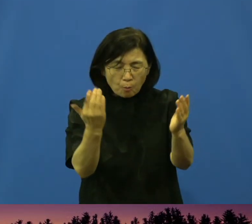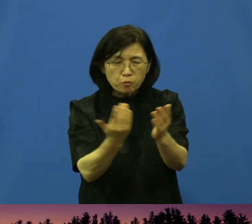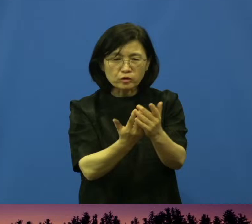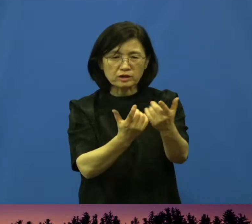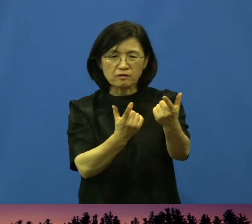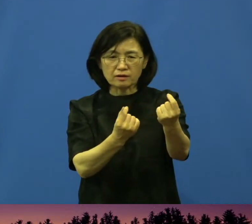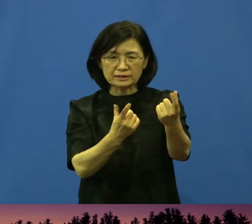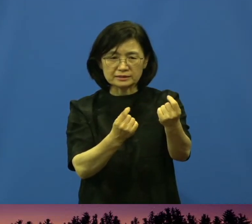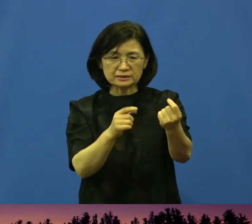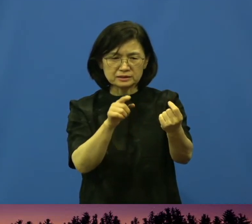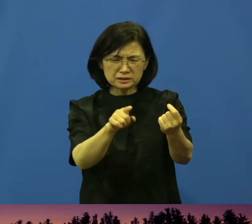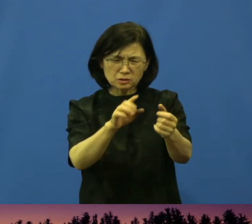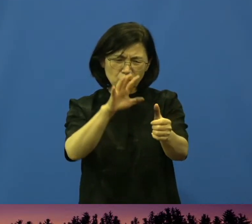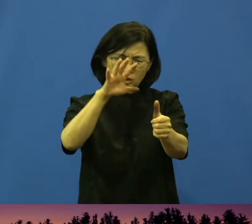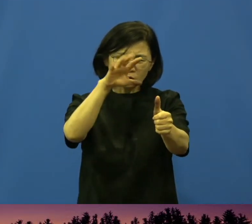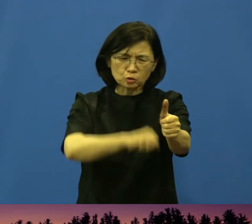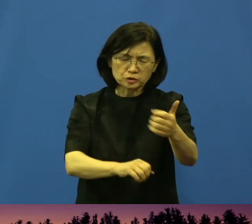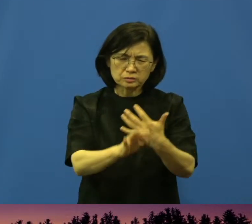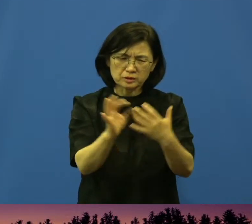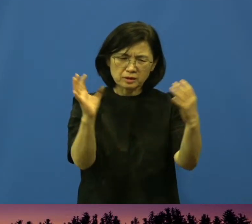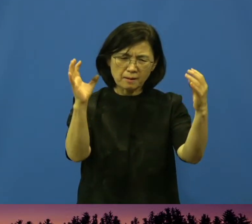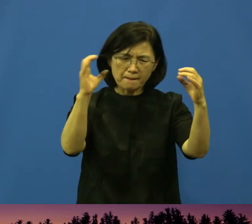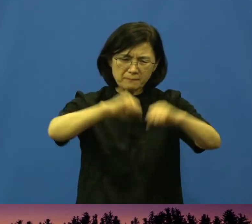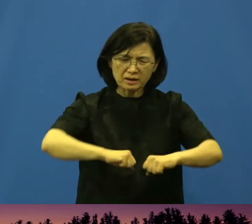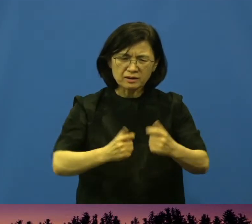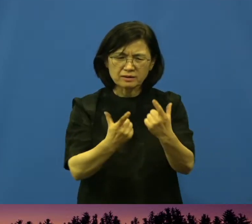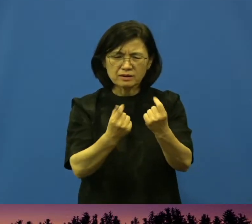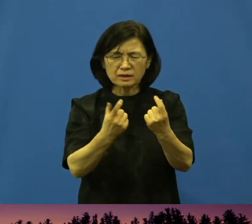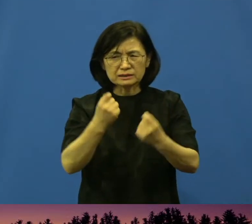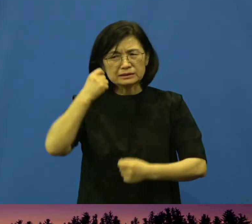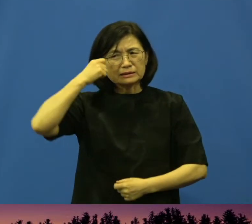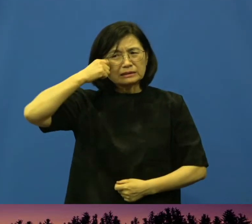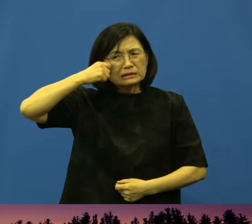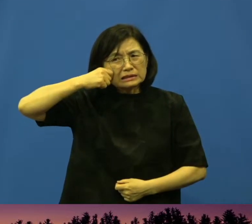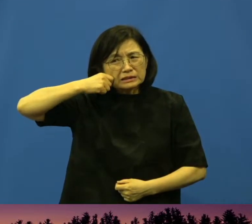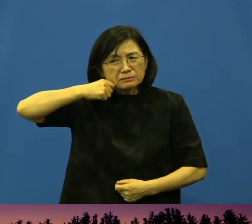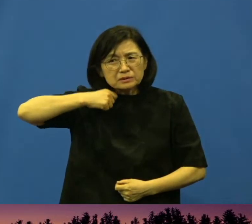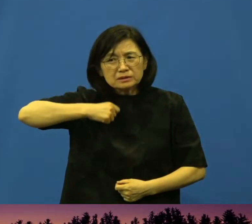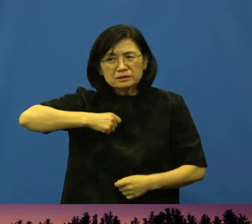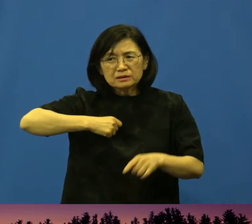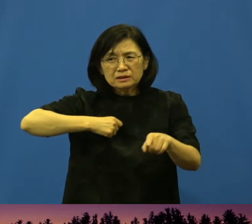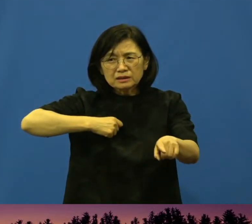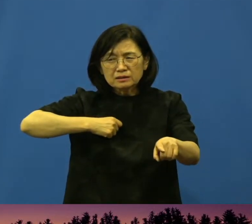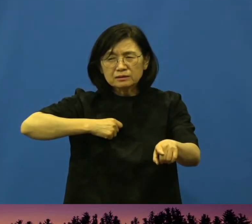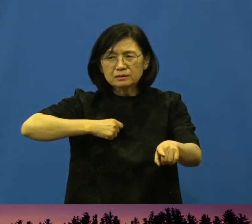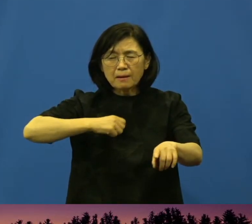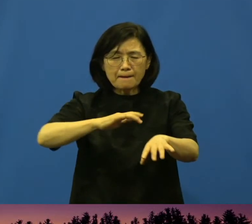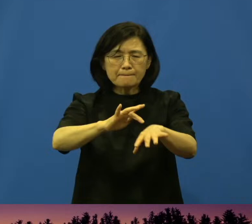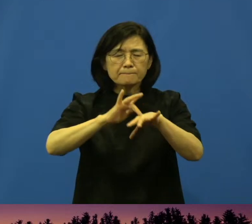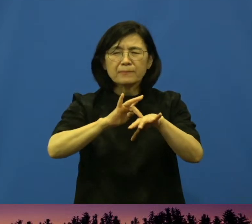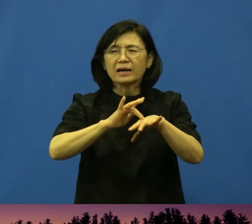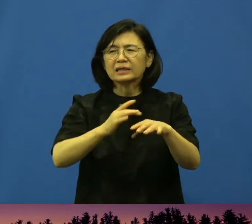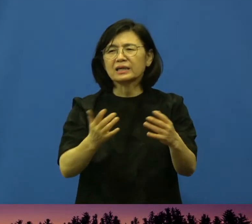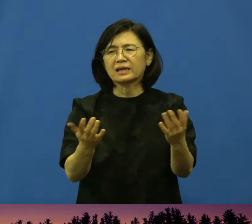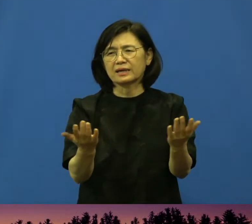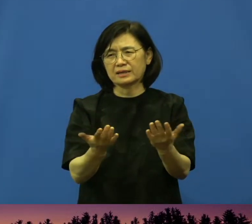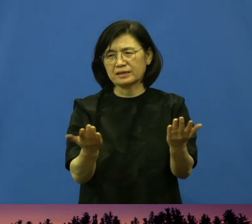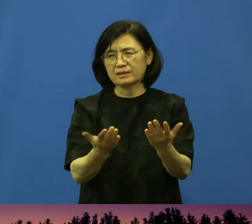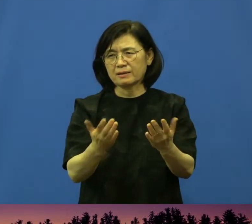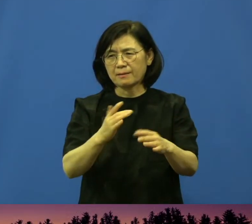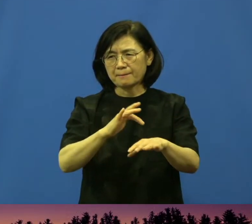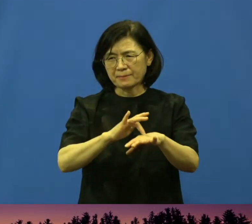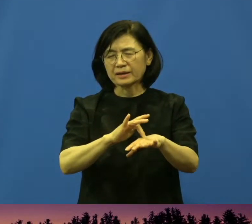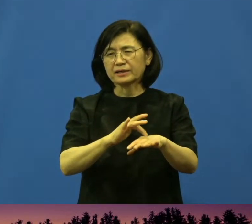놓치면 망할 것 같은 생각이 드는데 안 망하는데, 그것 붙잡으려고 그냥 그 눈독을